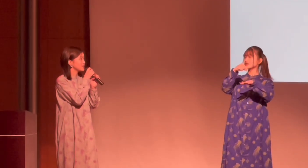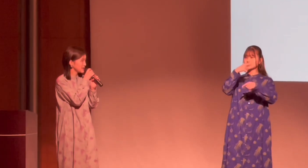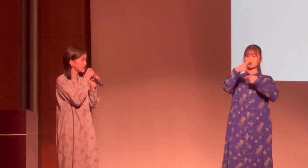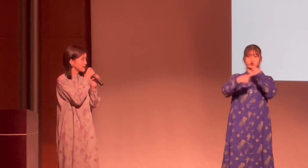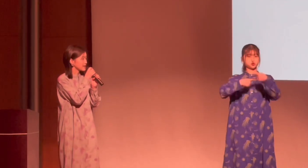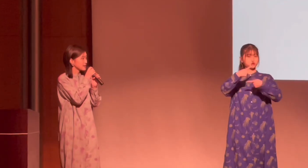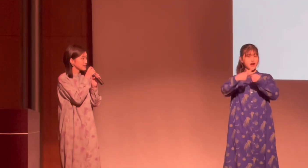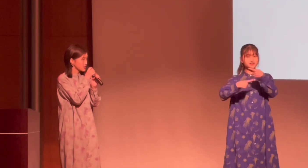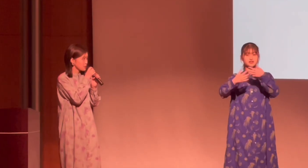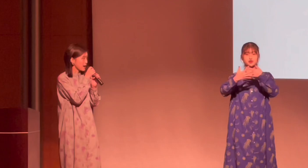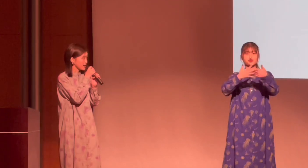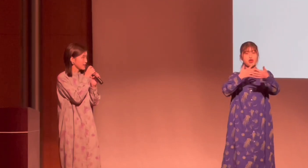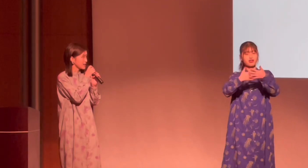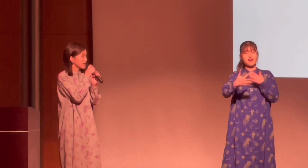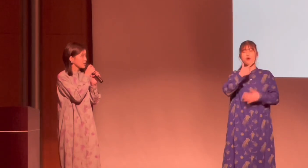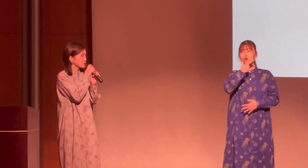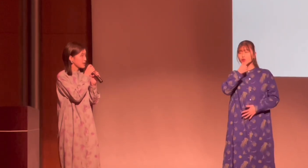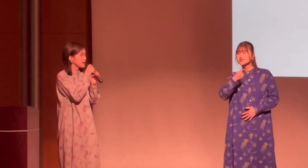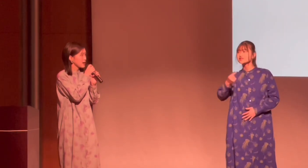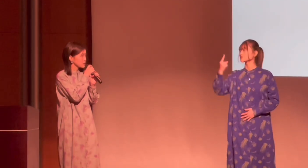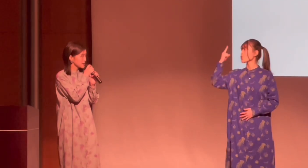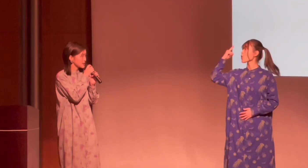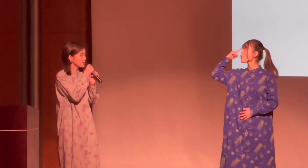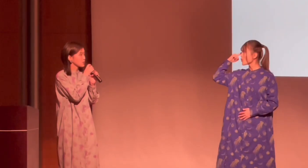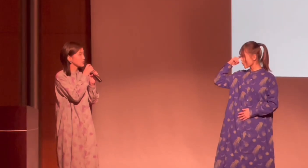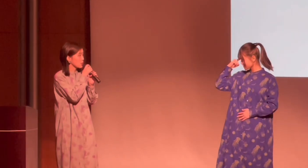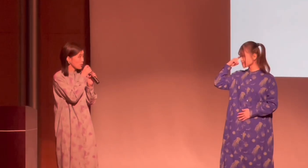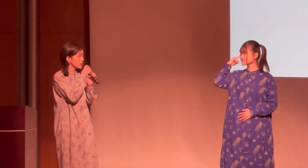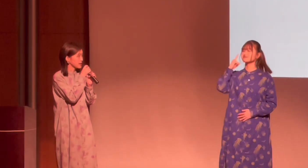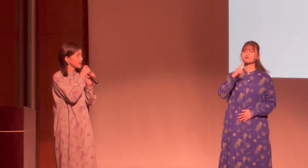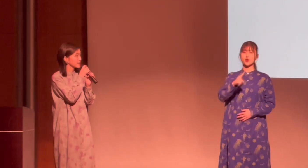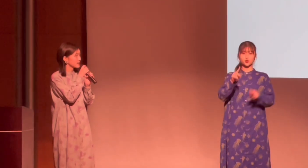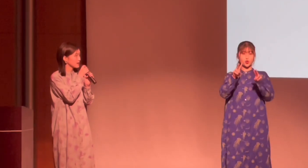に手話に触れてほしいという思い、